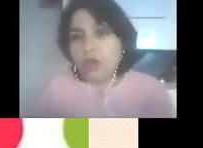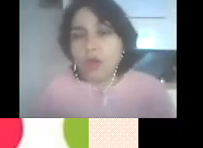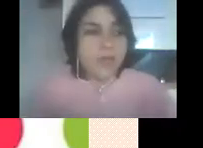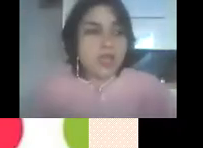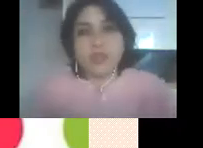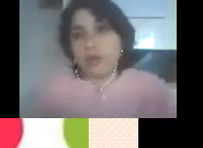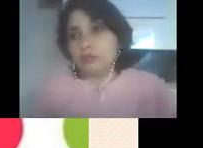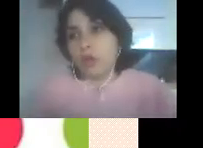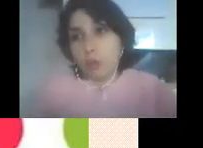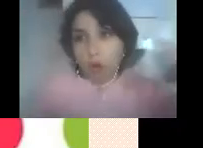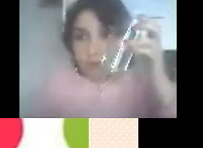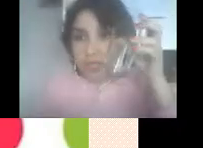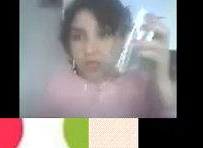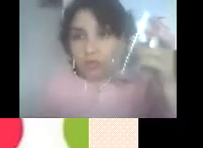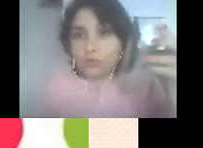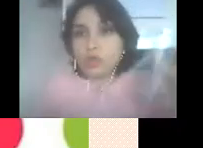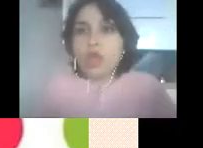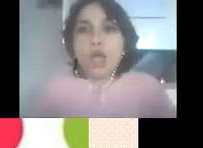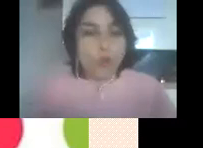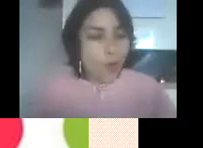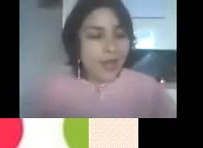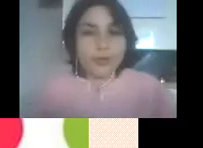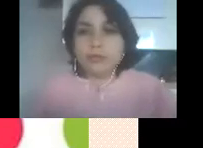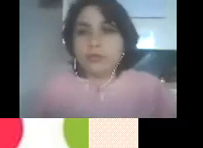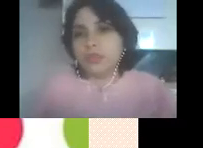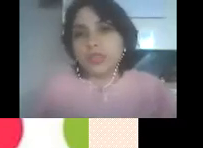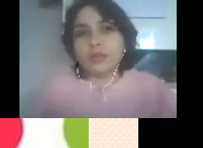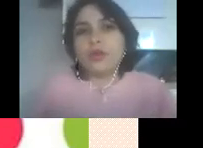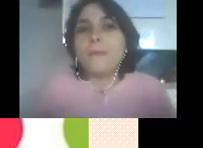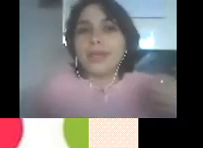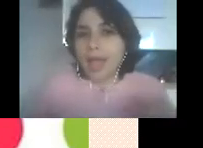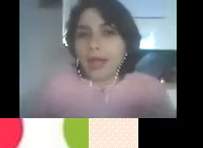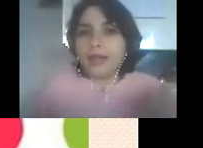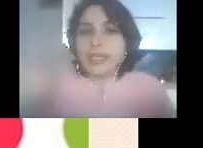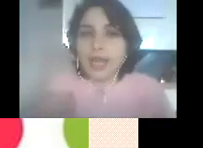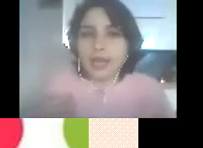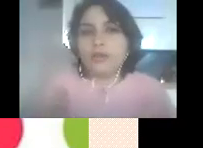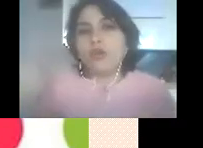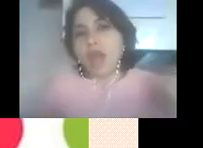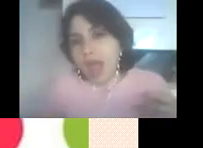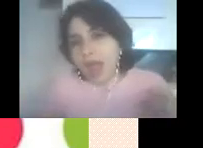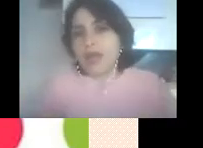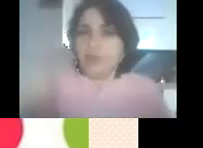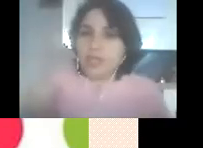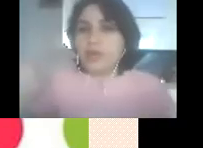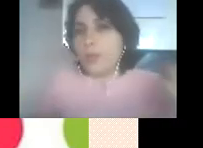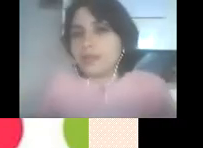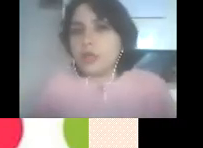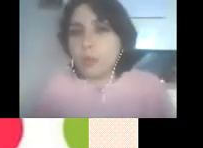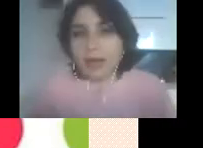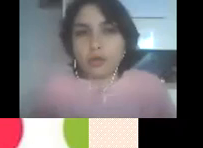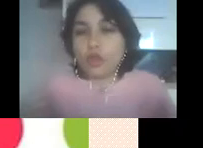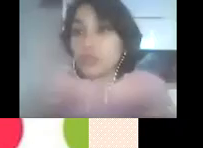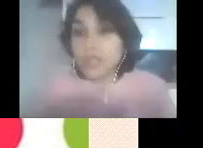¿cierto? Vidrio, como los vasitos, cuero, ¿cierto? Metal, género, lana, vidrio,